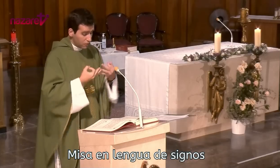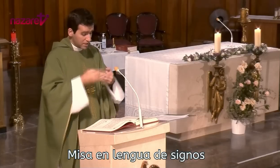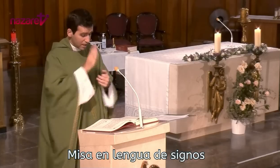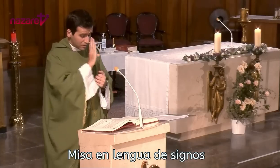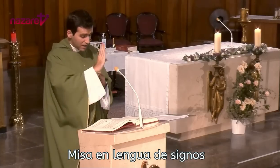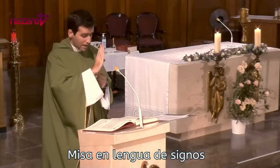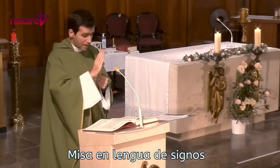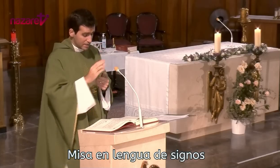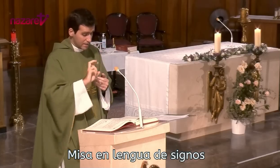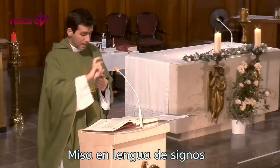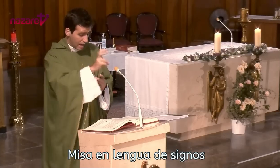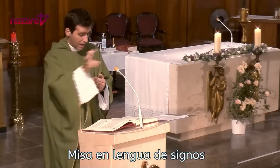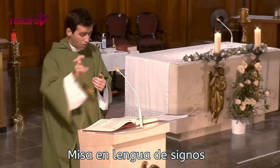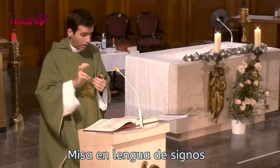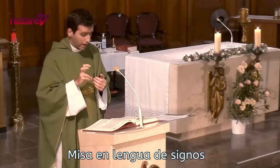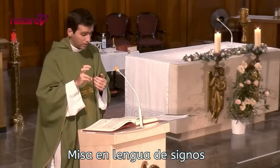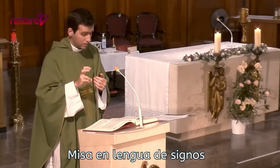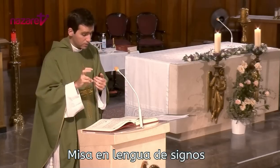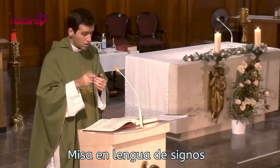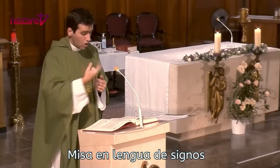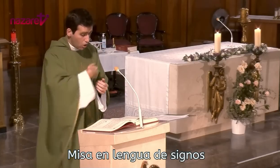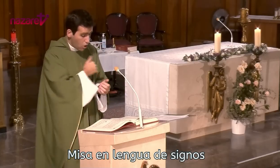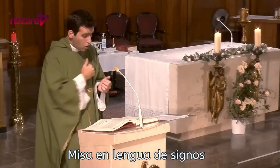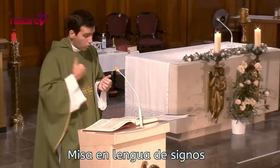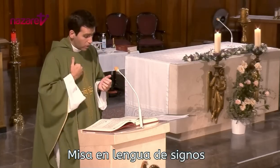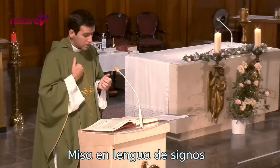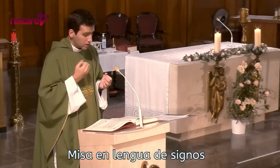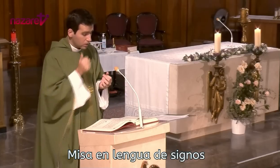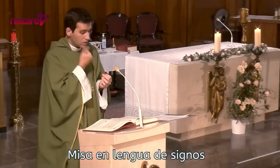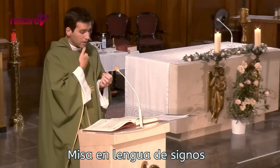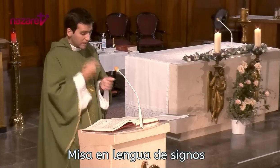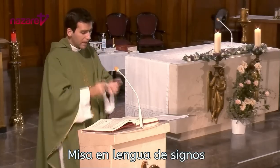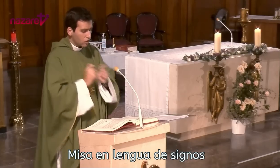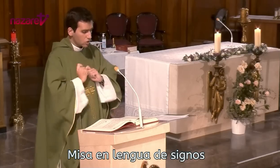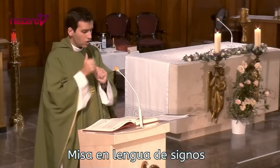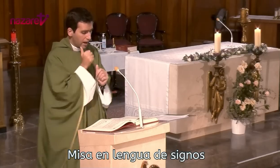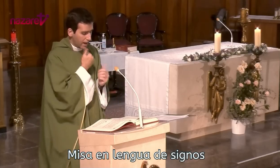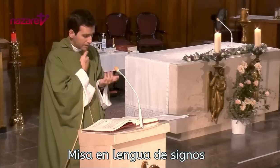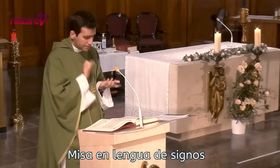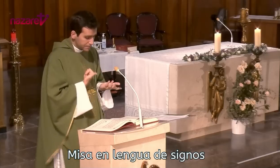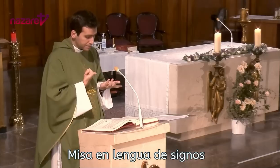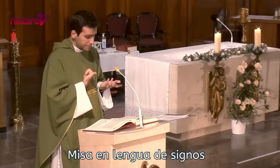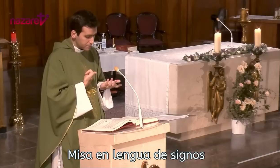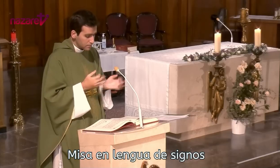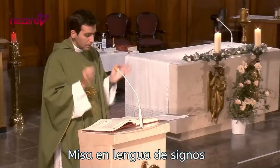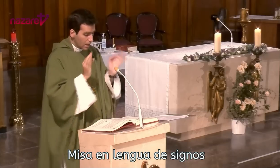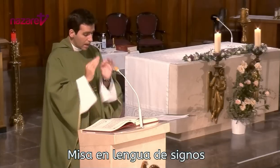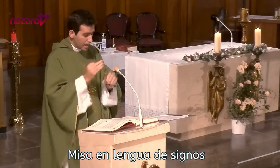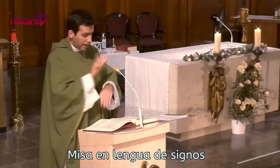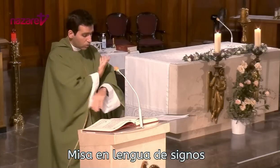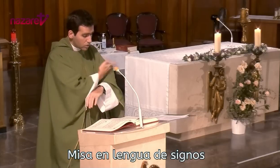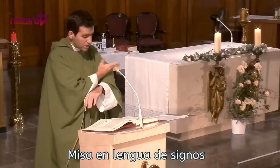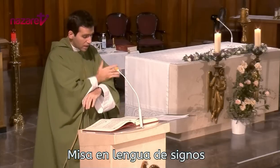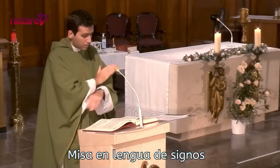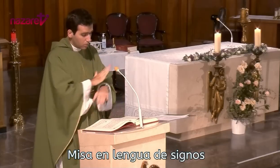fuisteis fieles en lo ajeno, lo vuestro, ¿quién os lo dará? Ningún siervo